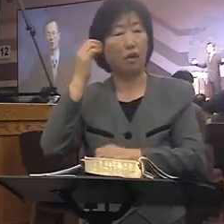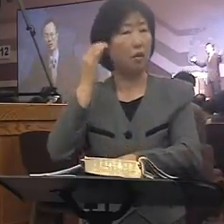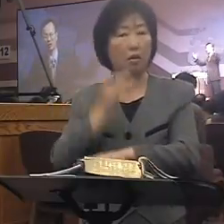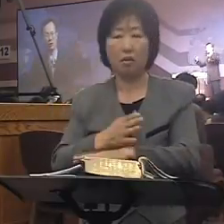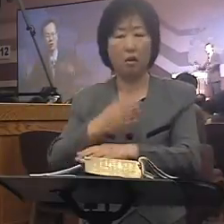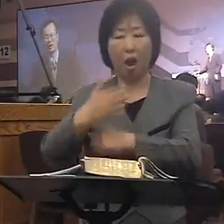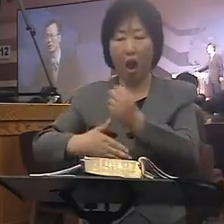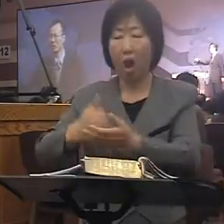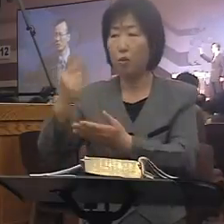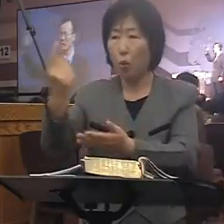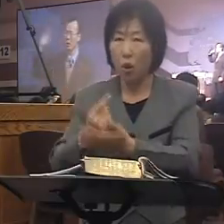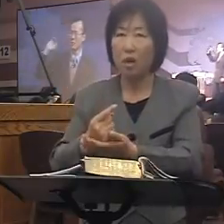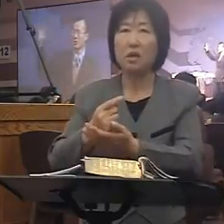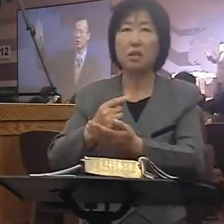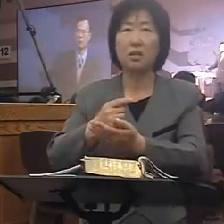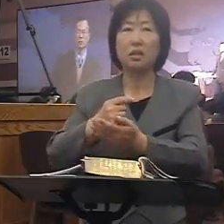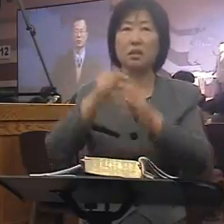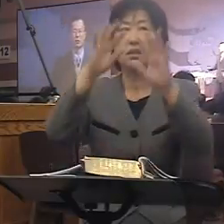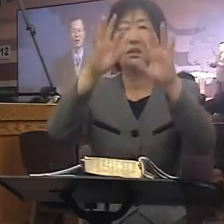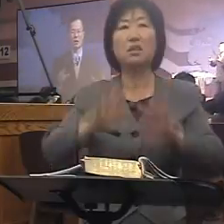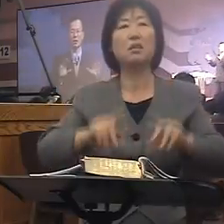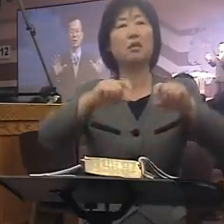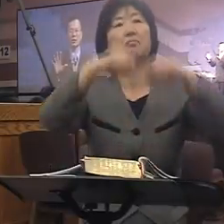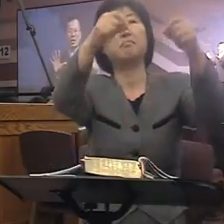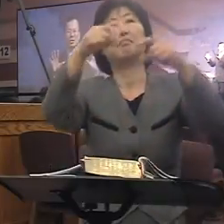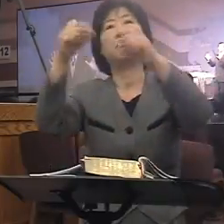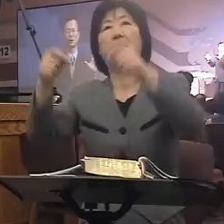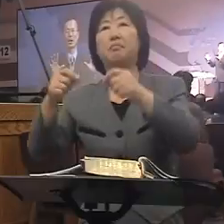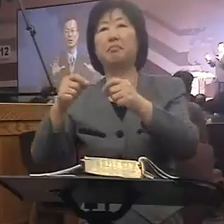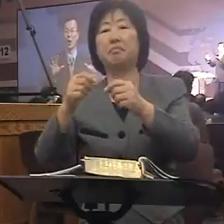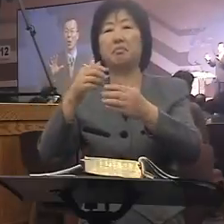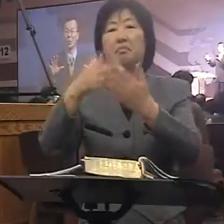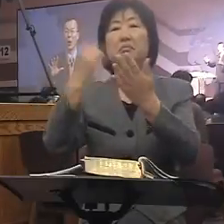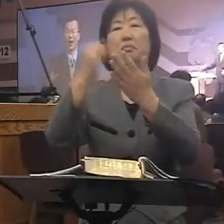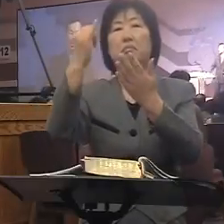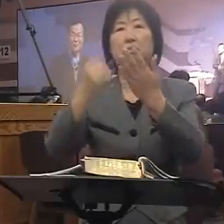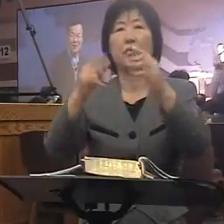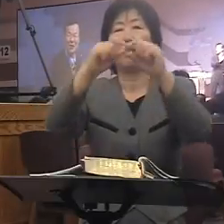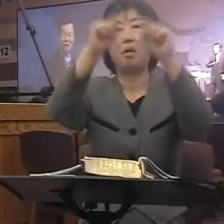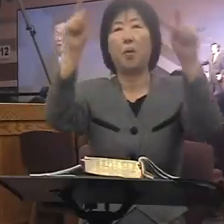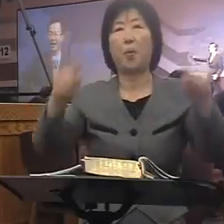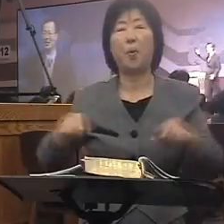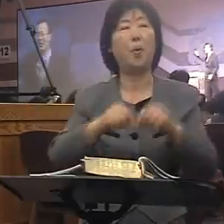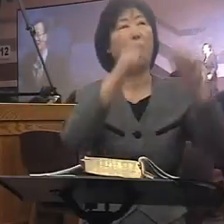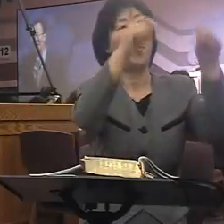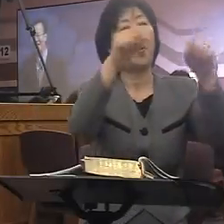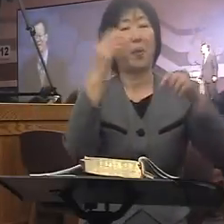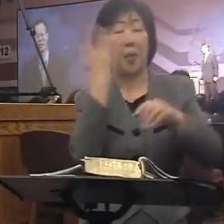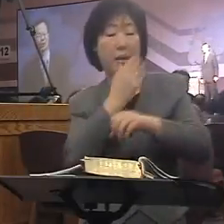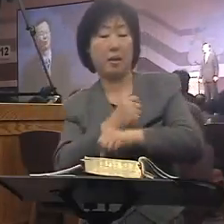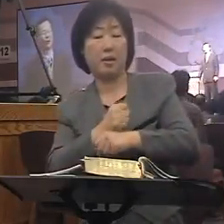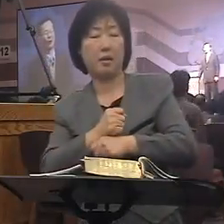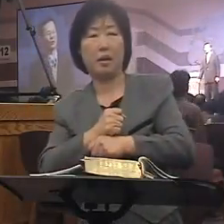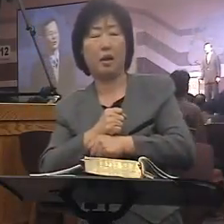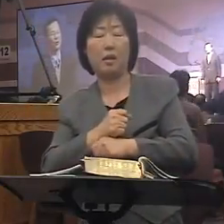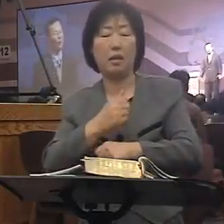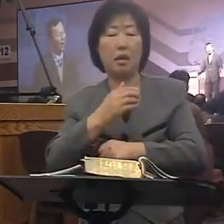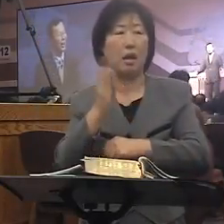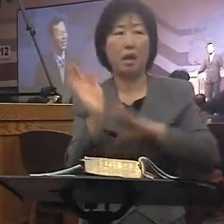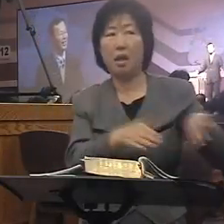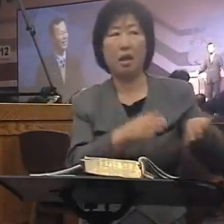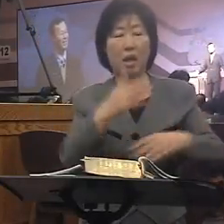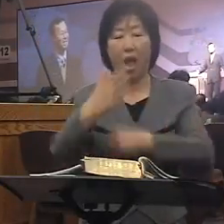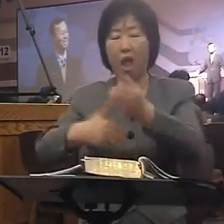하나님이 오셔서 커튼 달고 여기 그림 붙이고 깨끗이 하실 줄 알았는데 오늘 하나님은 완전히 기초부터